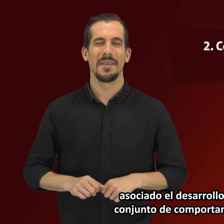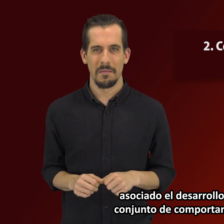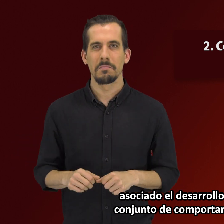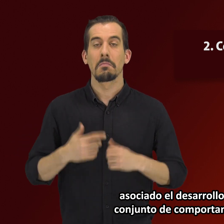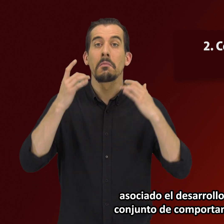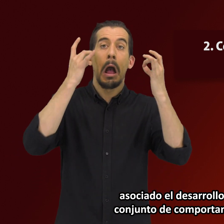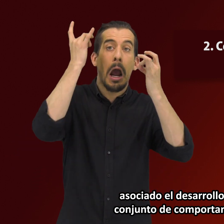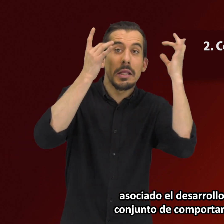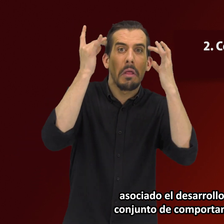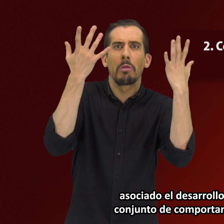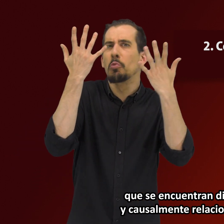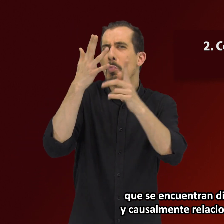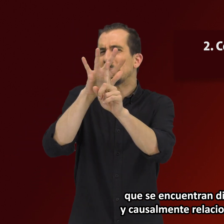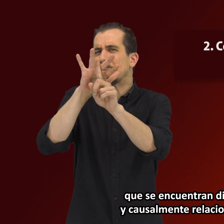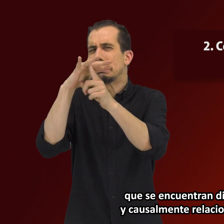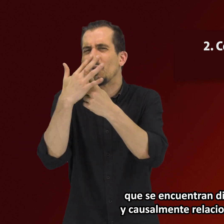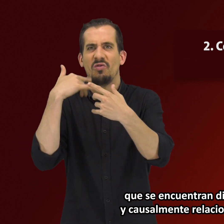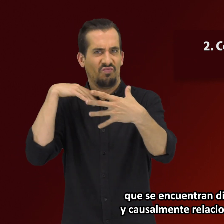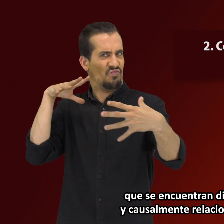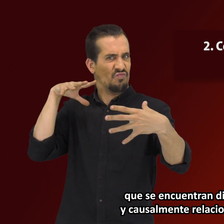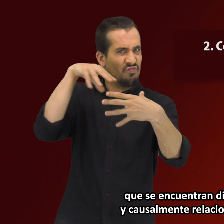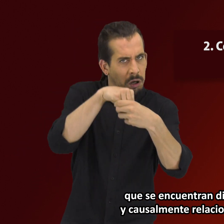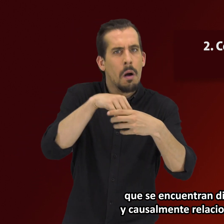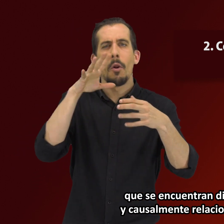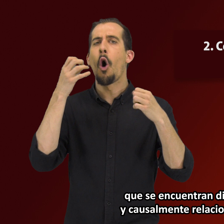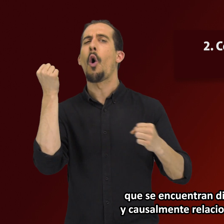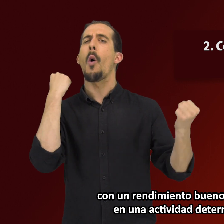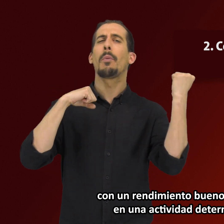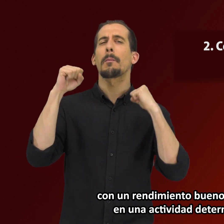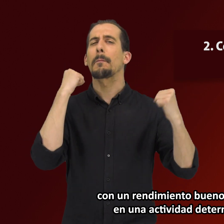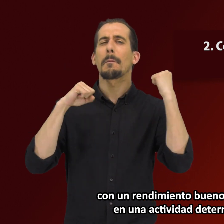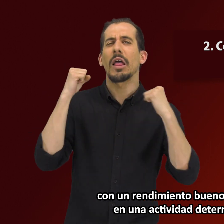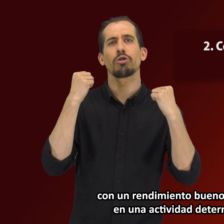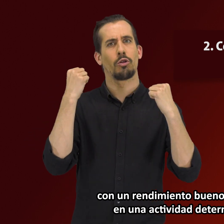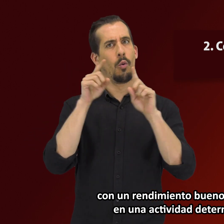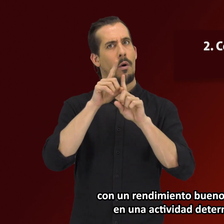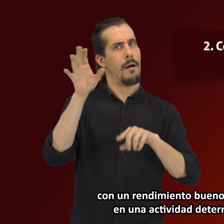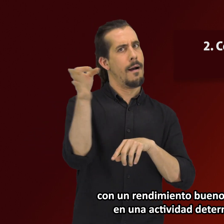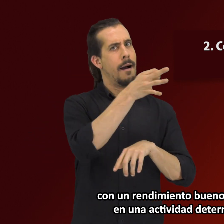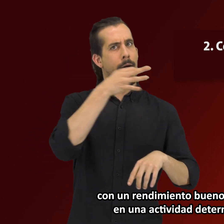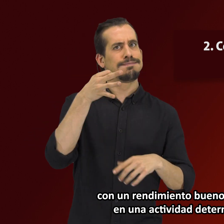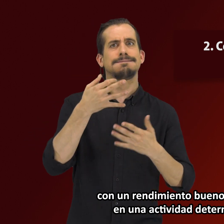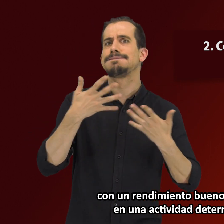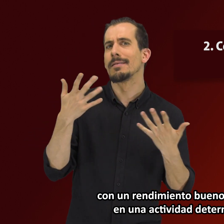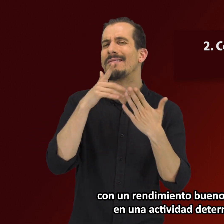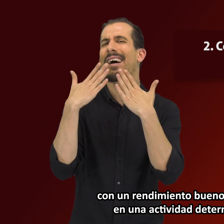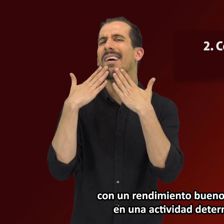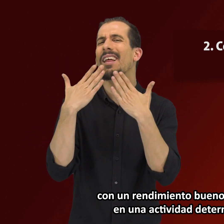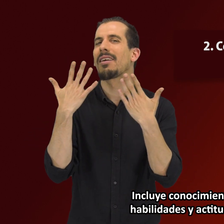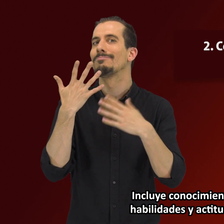el desarrollo de un conjunto de comportamientos que se encuentran directa y casualmente relacionados con un rendimiento bueno